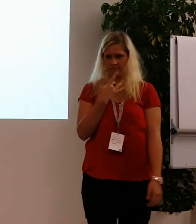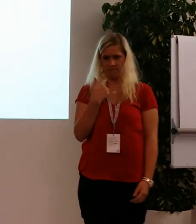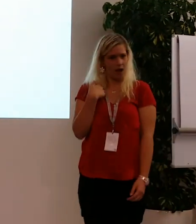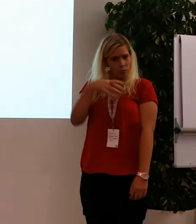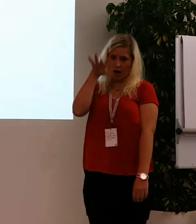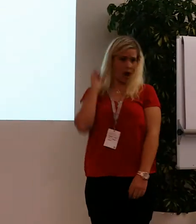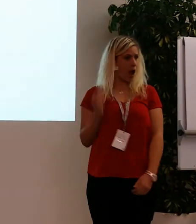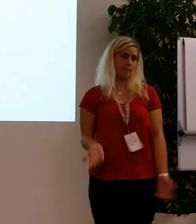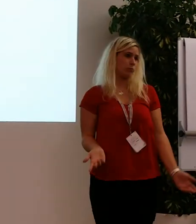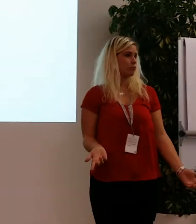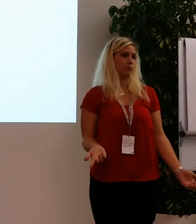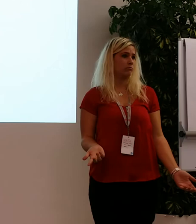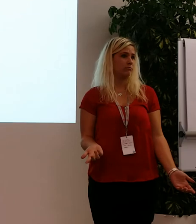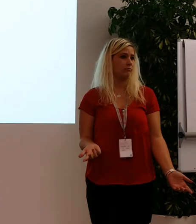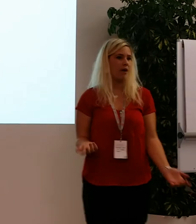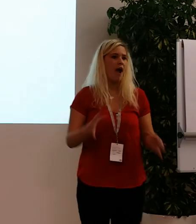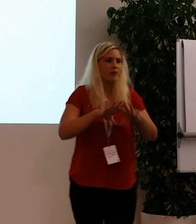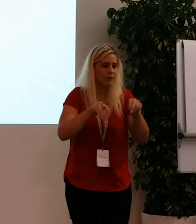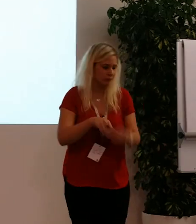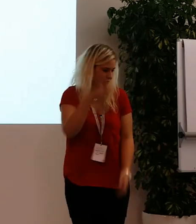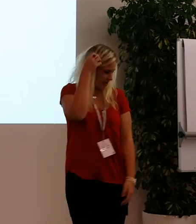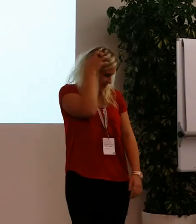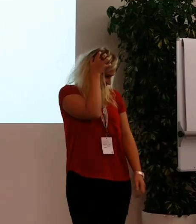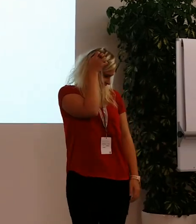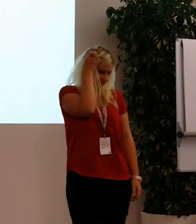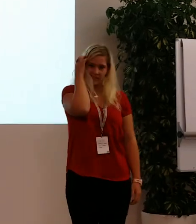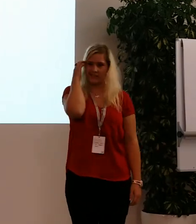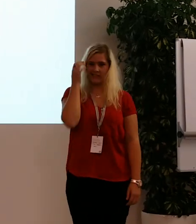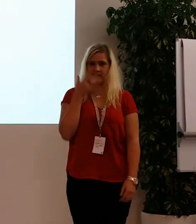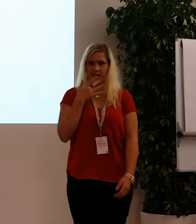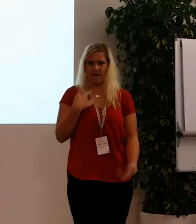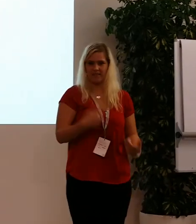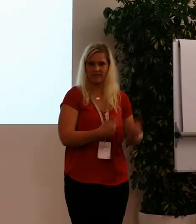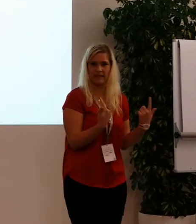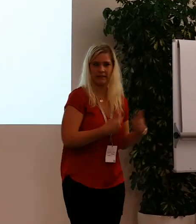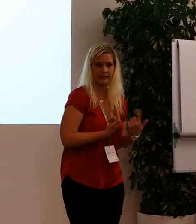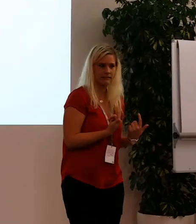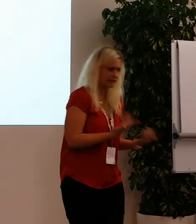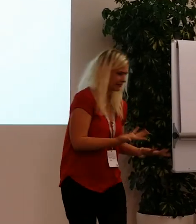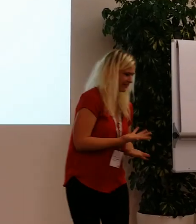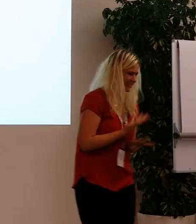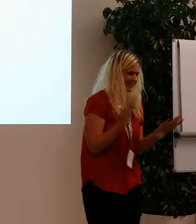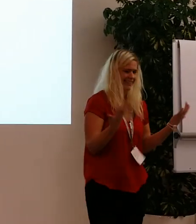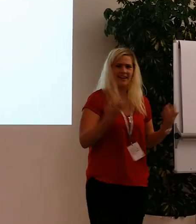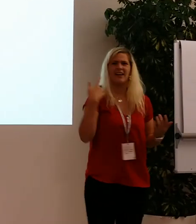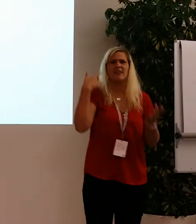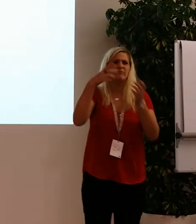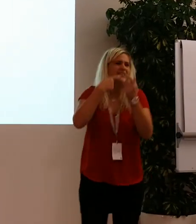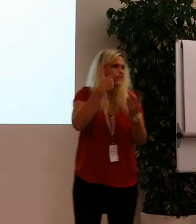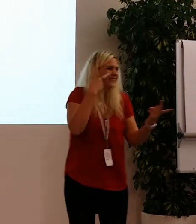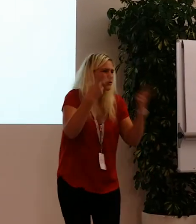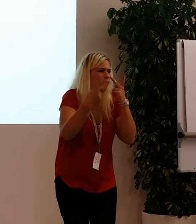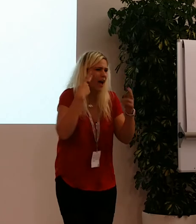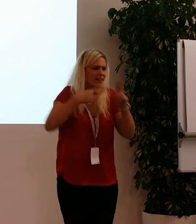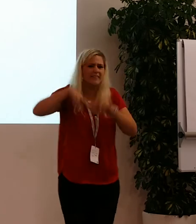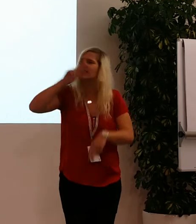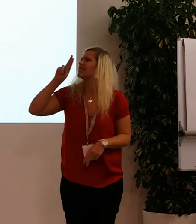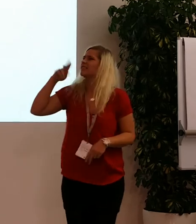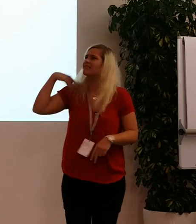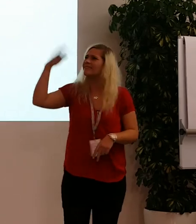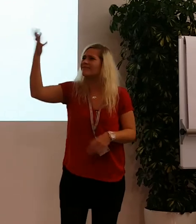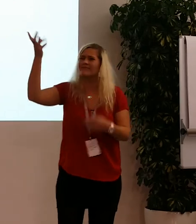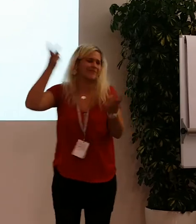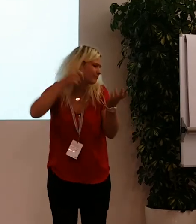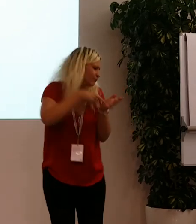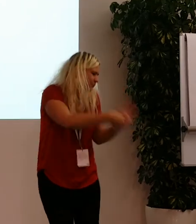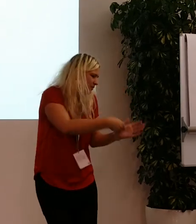a jak? No, nechápou to, že jo? A teď ty rodiče, jak jim to mám vysvětlit, jak to udělat, jak to jenom říct? A